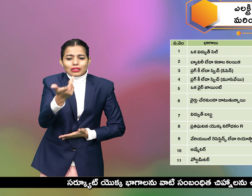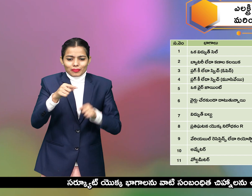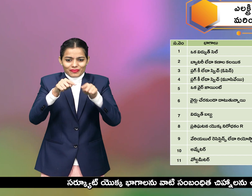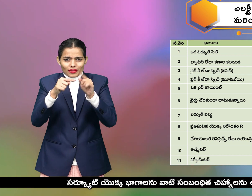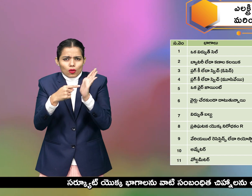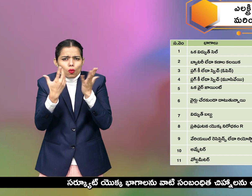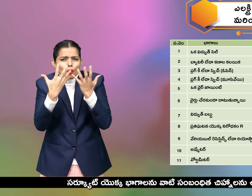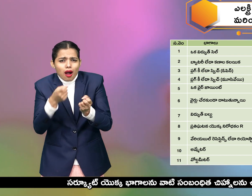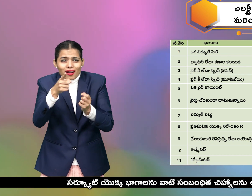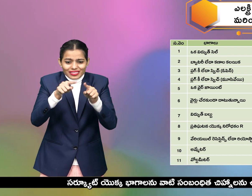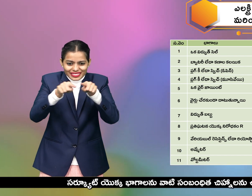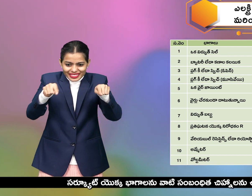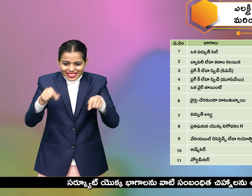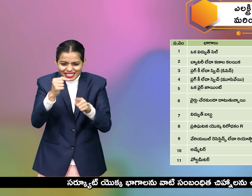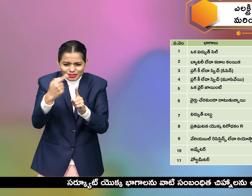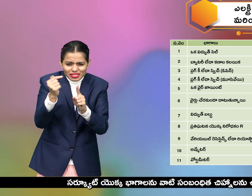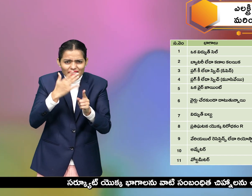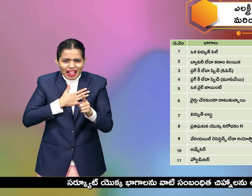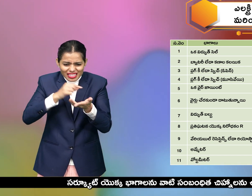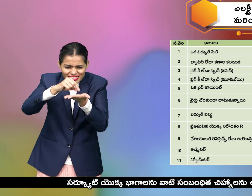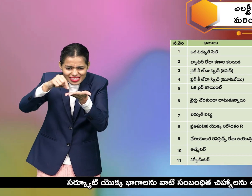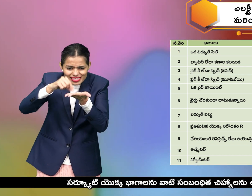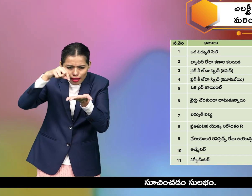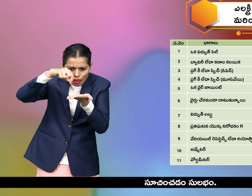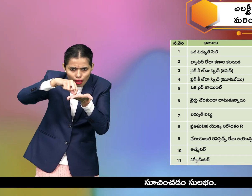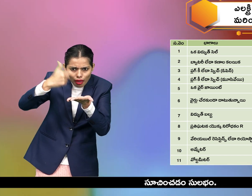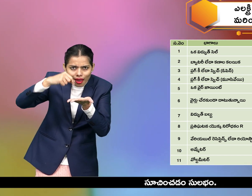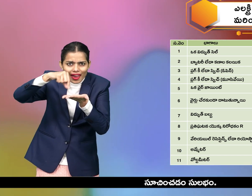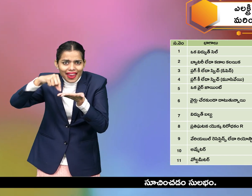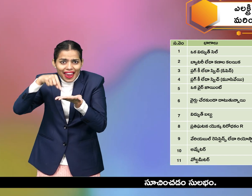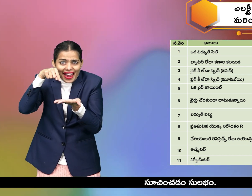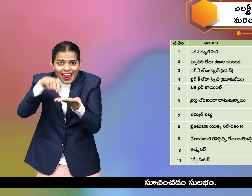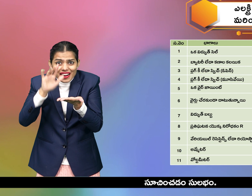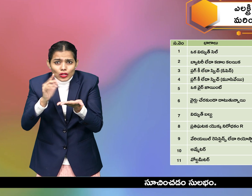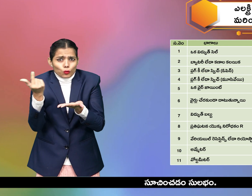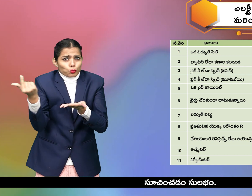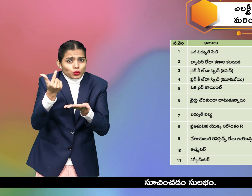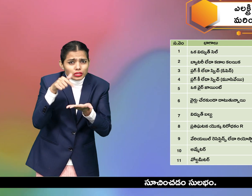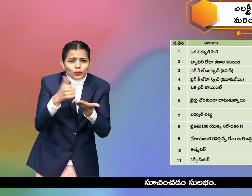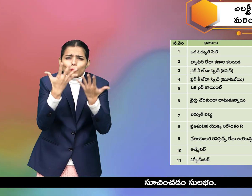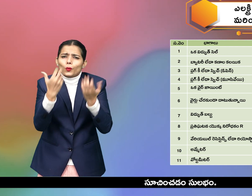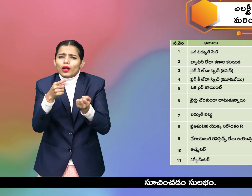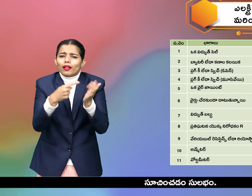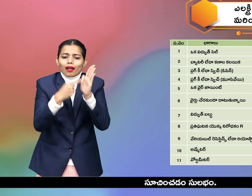సర్క్యూట్ యొక్క భాగాలను వాటి సంబంధిత చిహ్నాలను ఉపయోగించి సూచించడం సులభం.